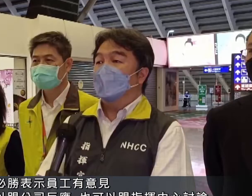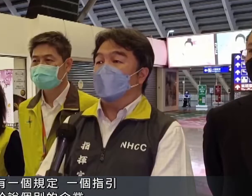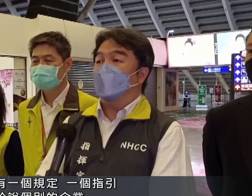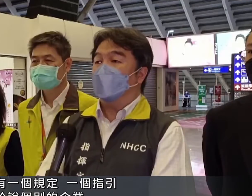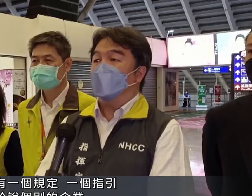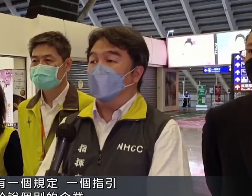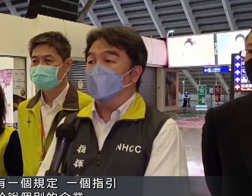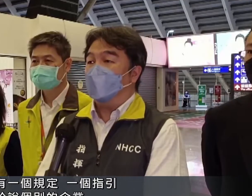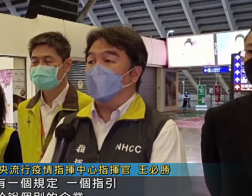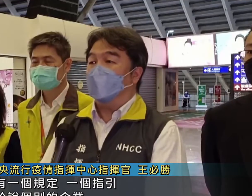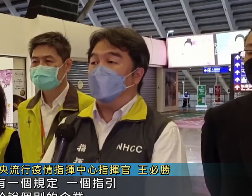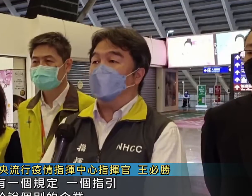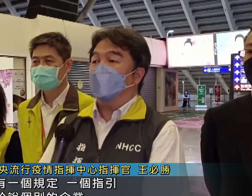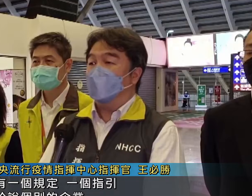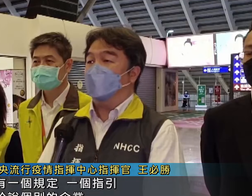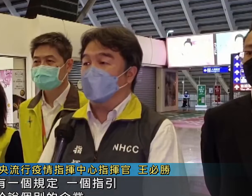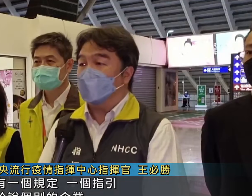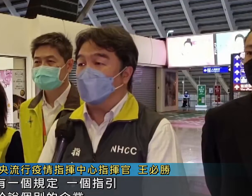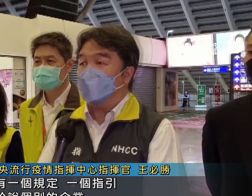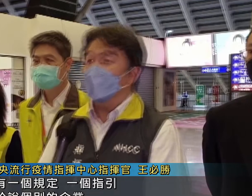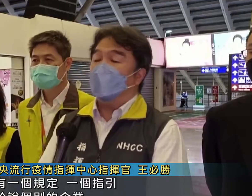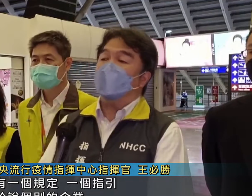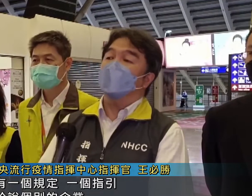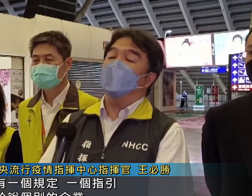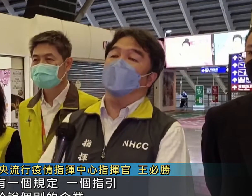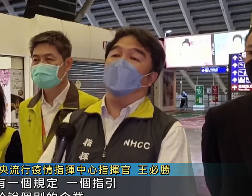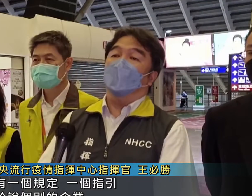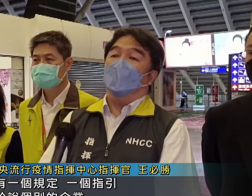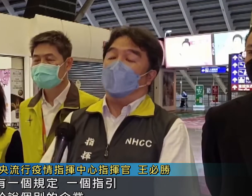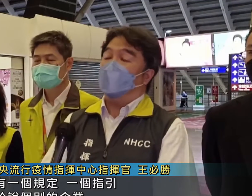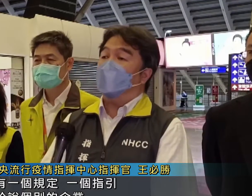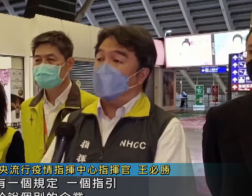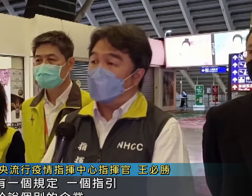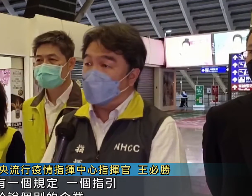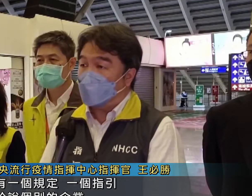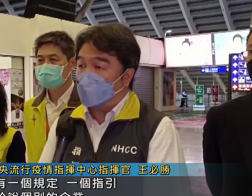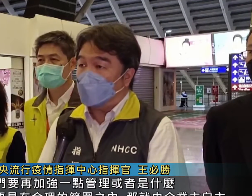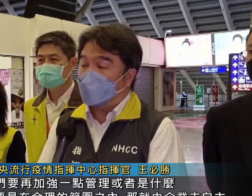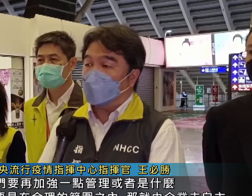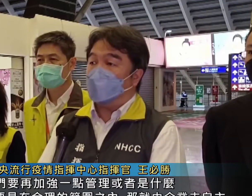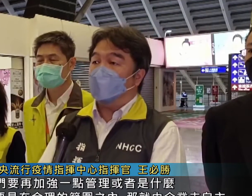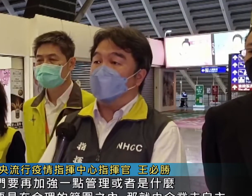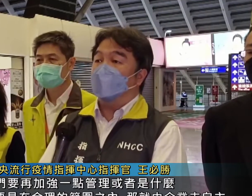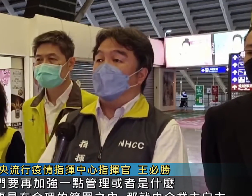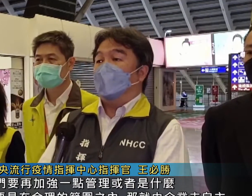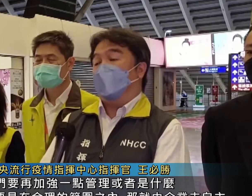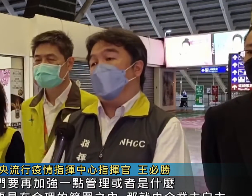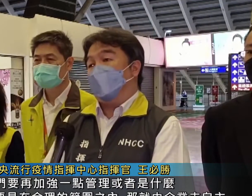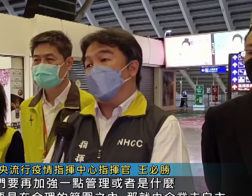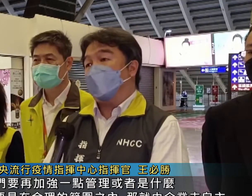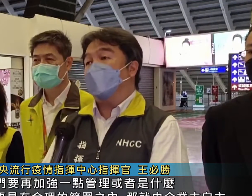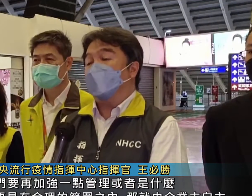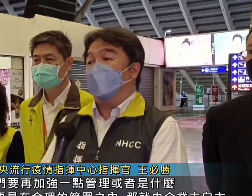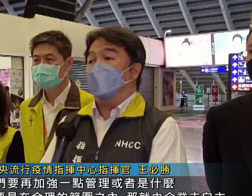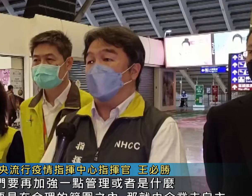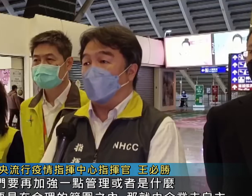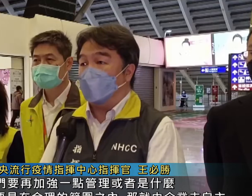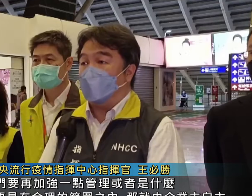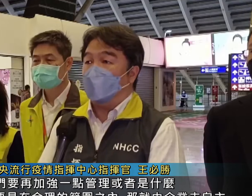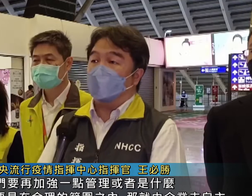只有一个规定，就是一个指引。那至于说个别的企业，那他们要再加强一点管理或者是